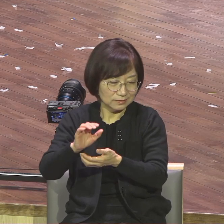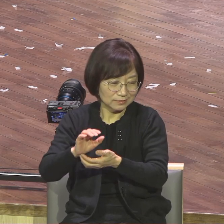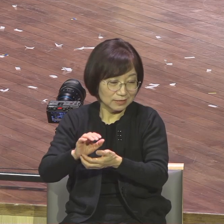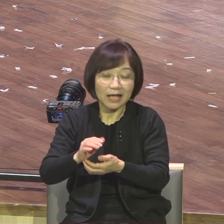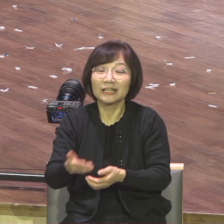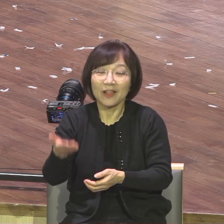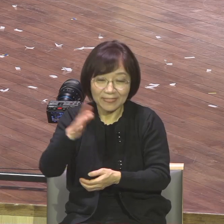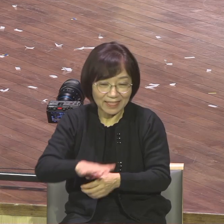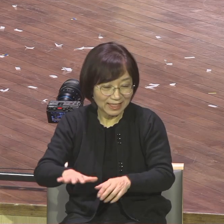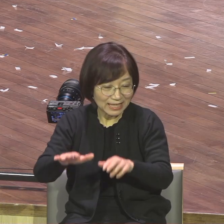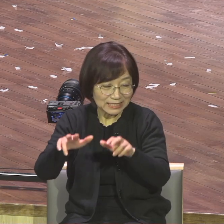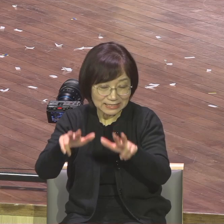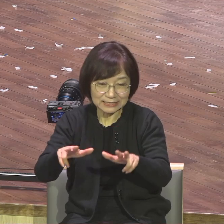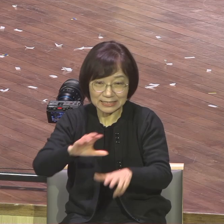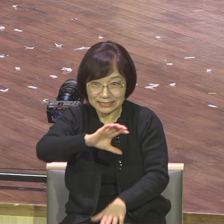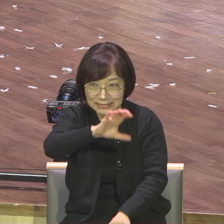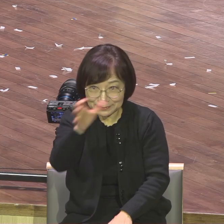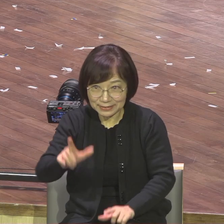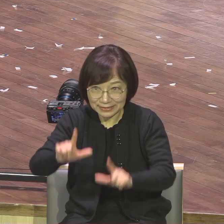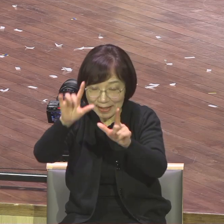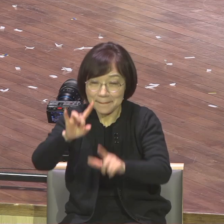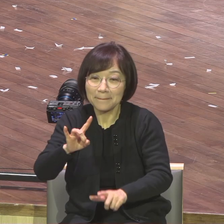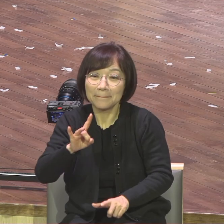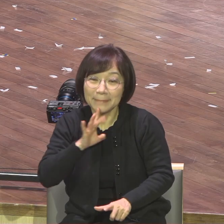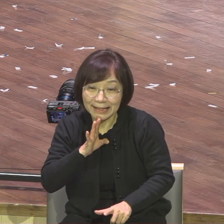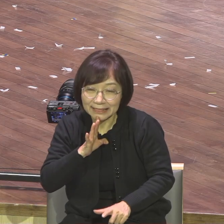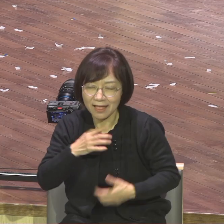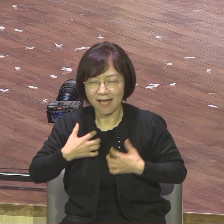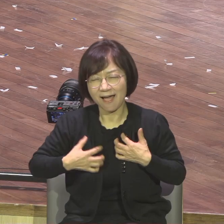크리스마스에만 메리 크리스마스 할 게 아니라